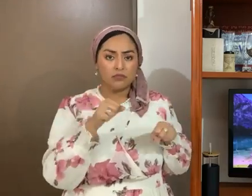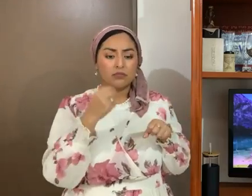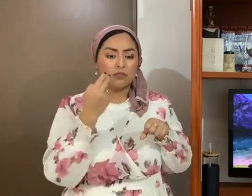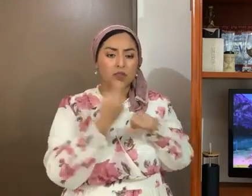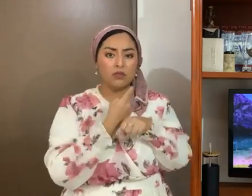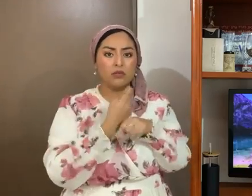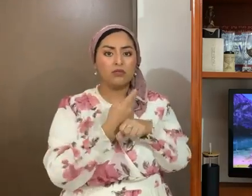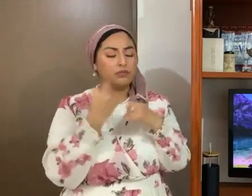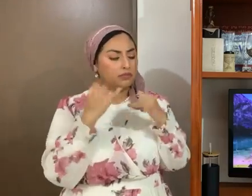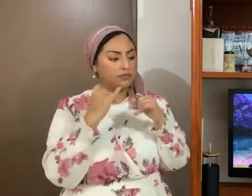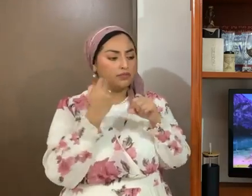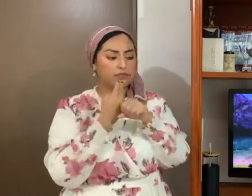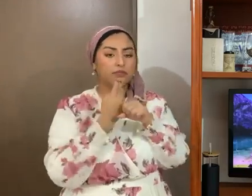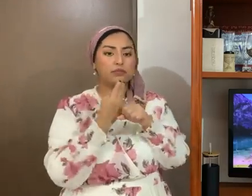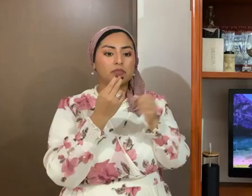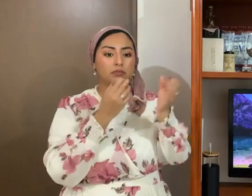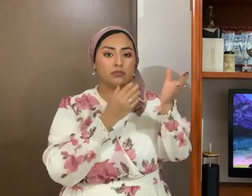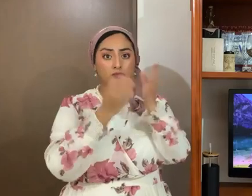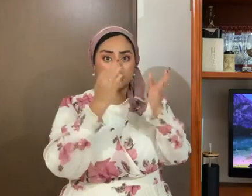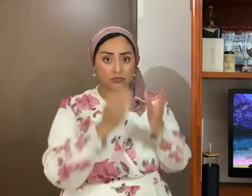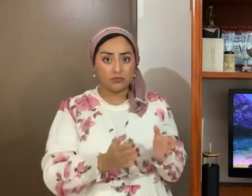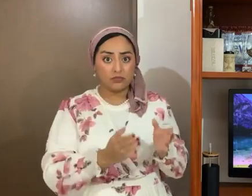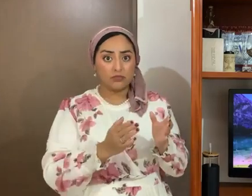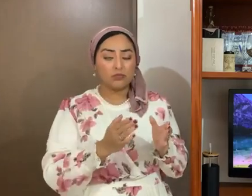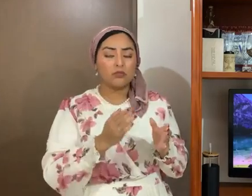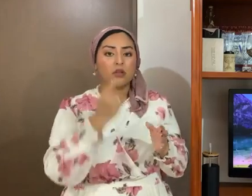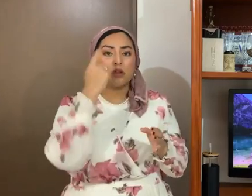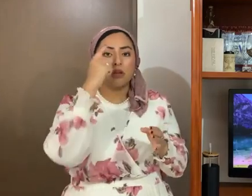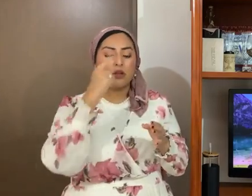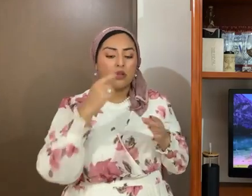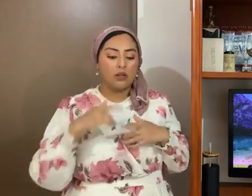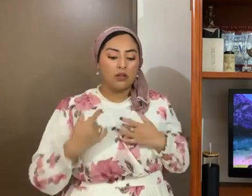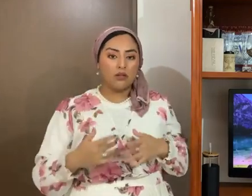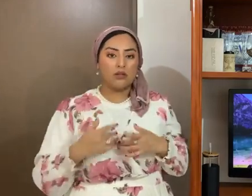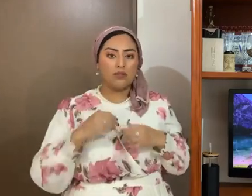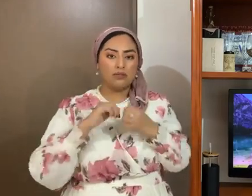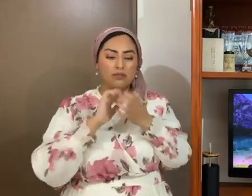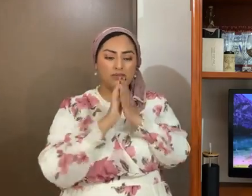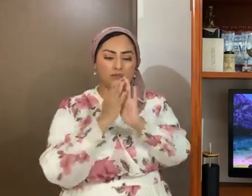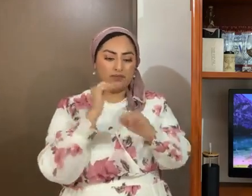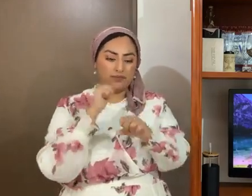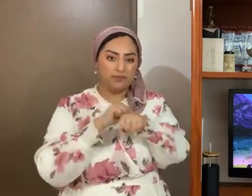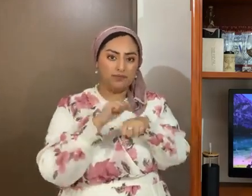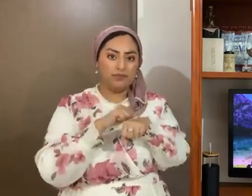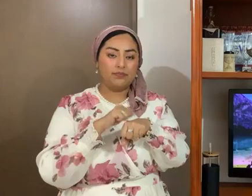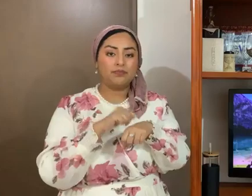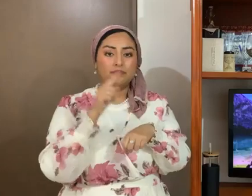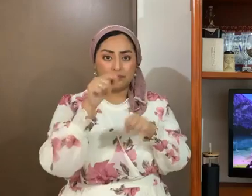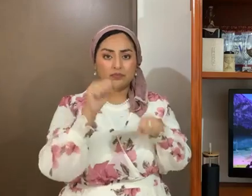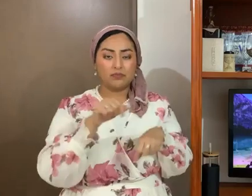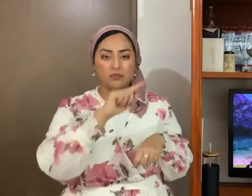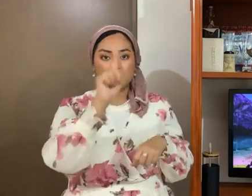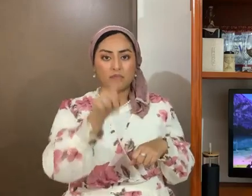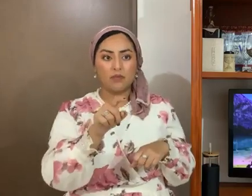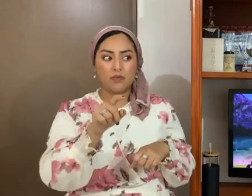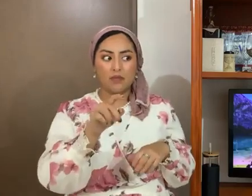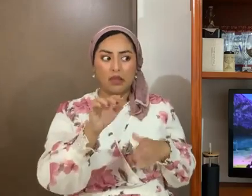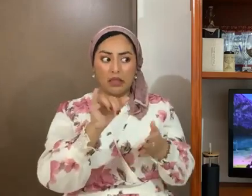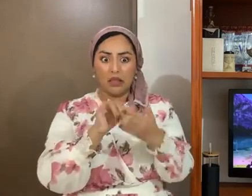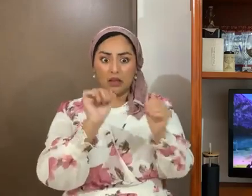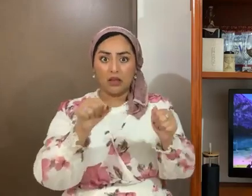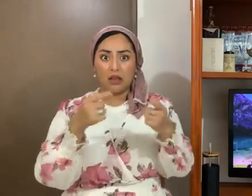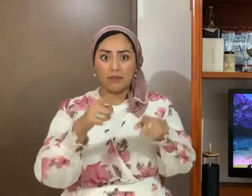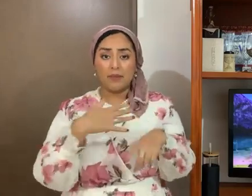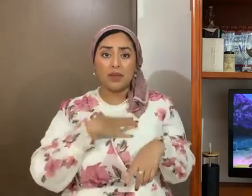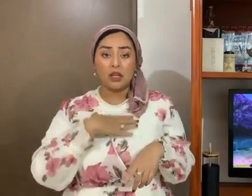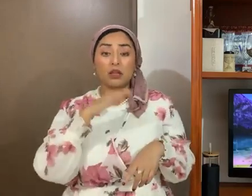usar y sigue usando a sus siervos y a sus escogidos para endurecer el corazón de la gente. Tú puedes preguntarte, ¿eso me puede pasar a